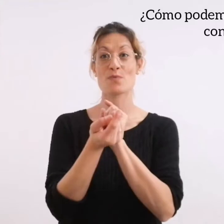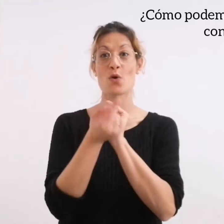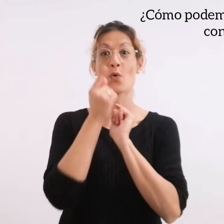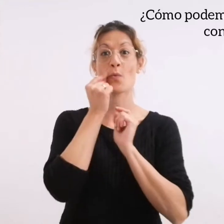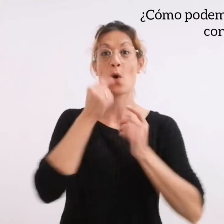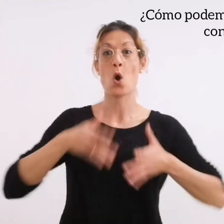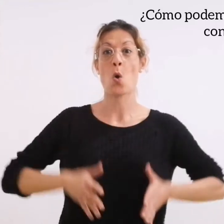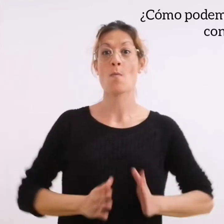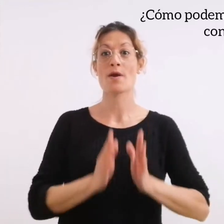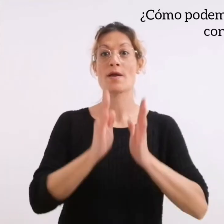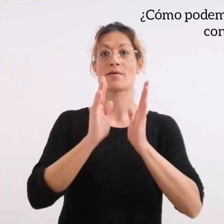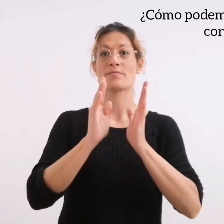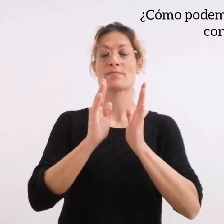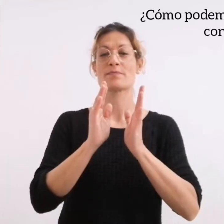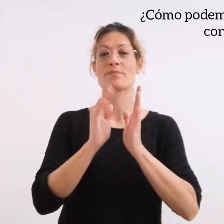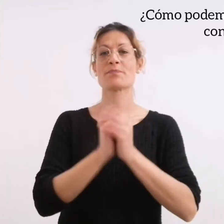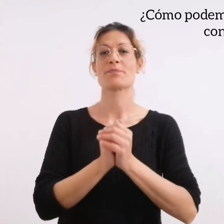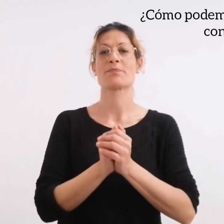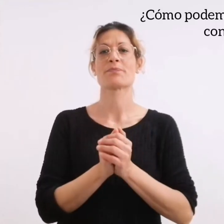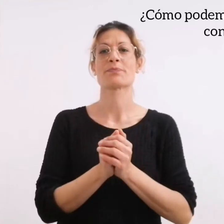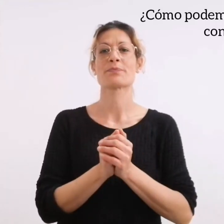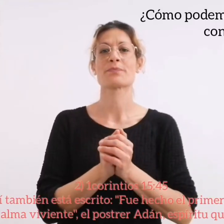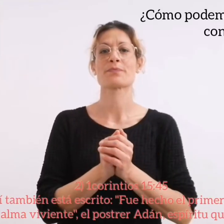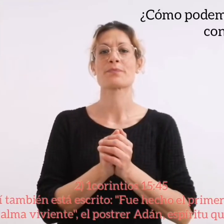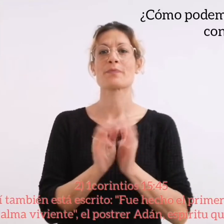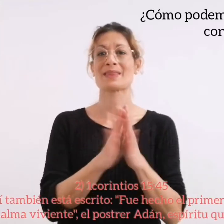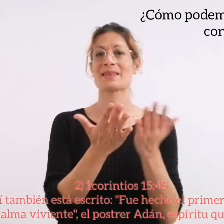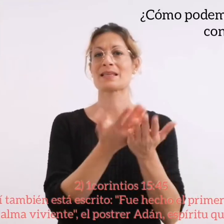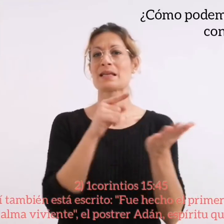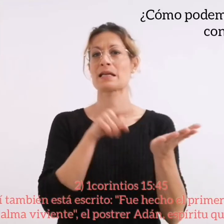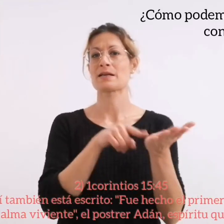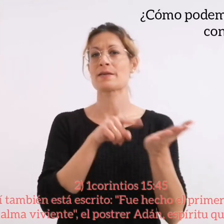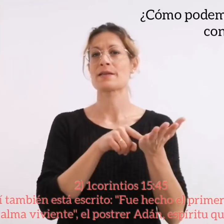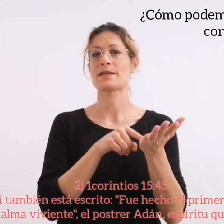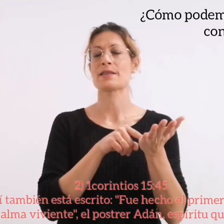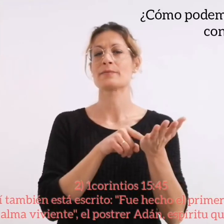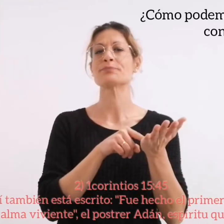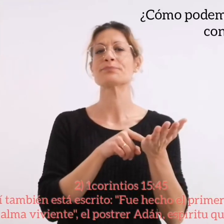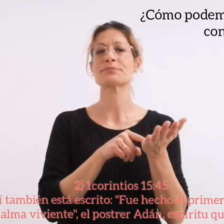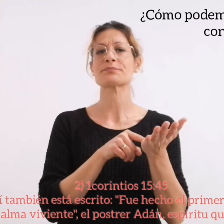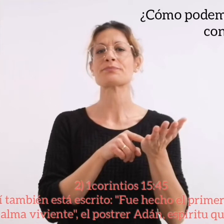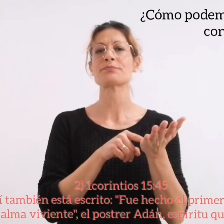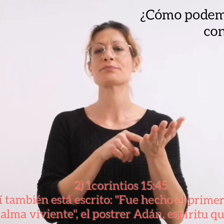hombre. Pero como dice en 1 Corintios 15:45,